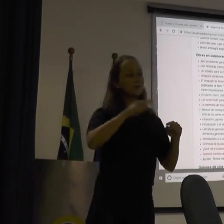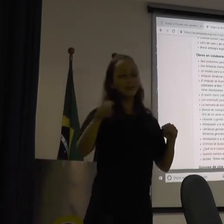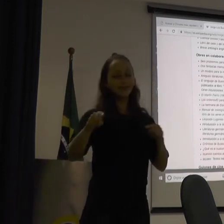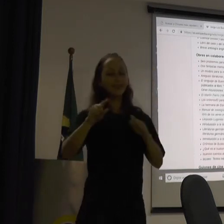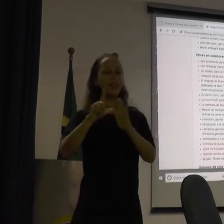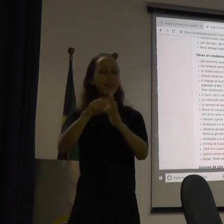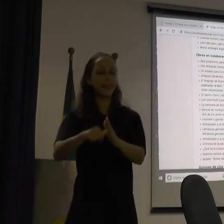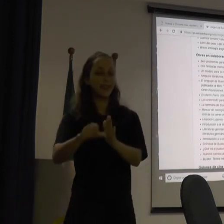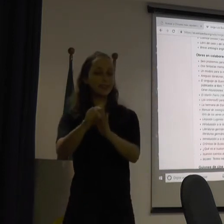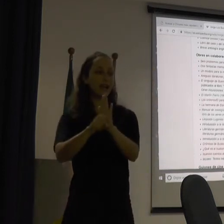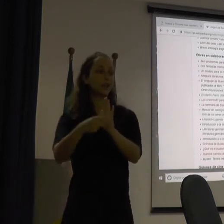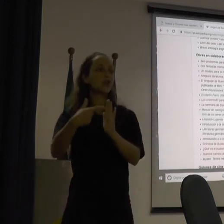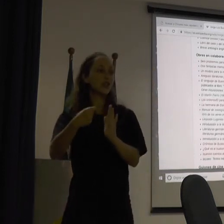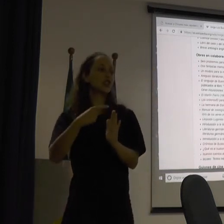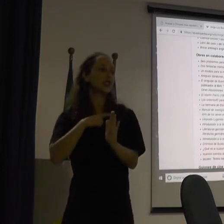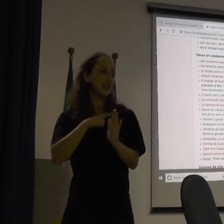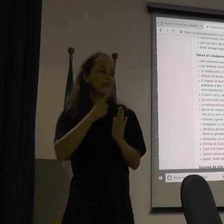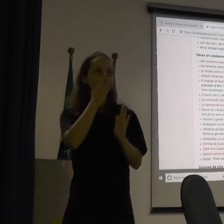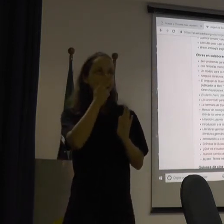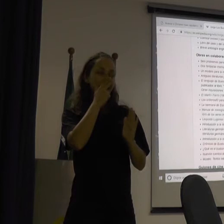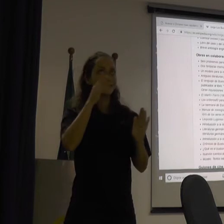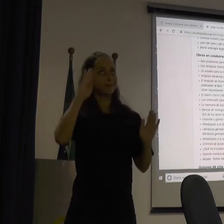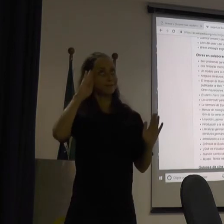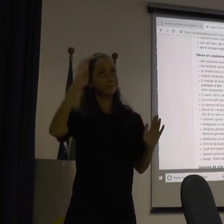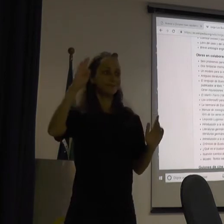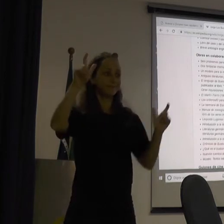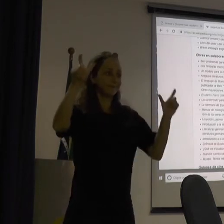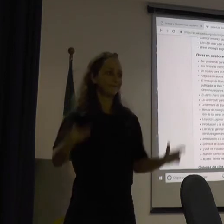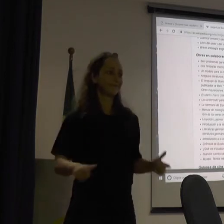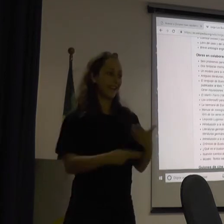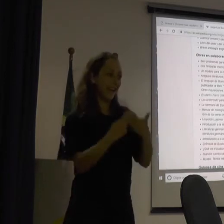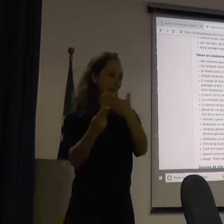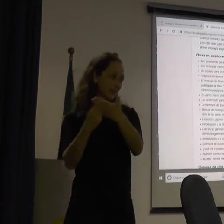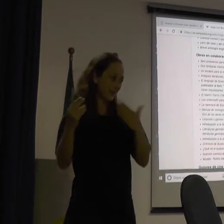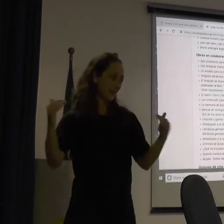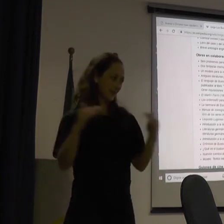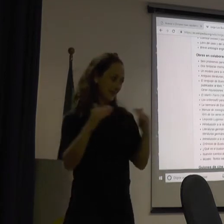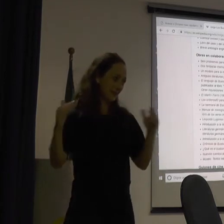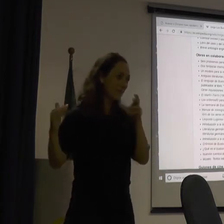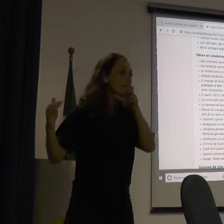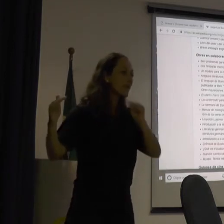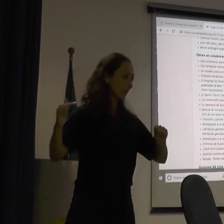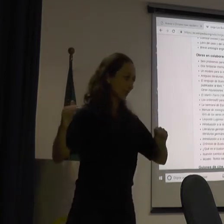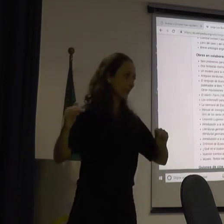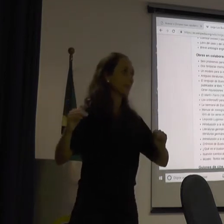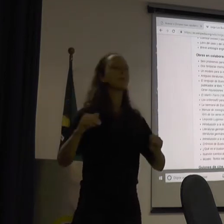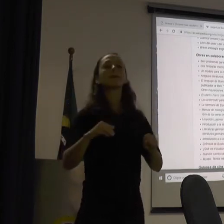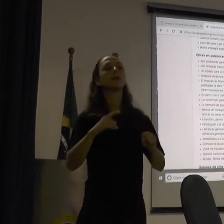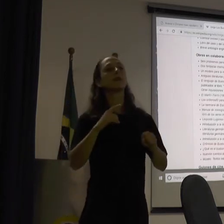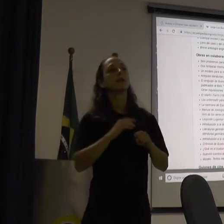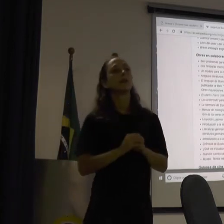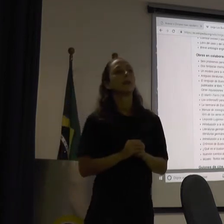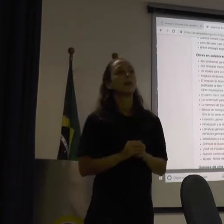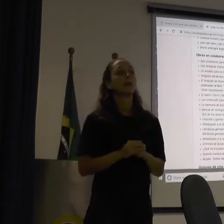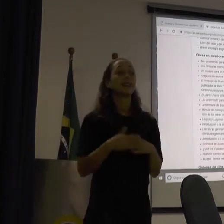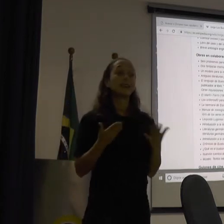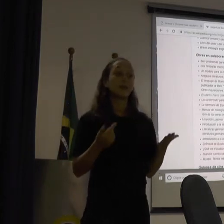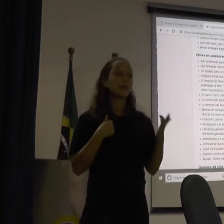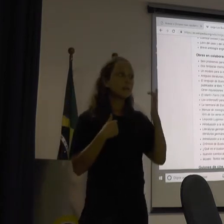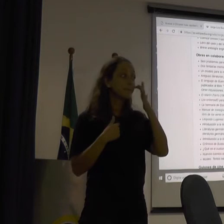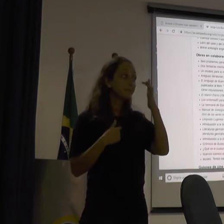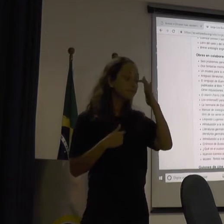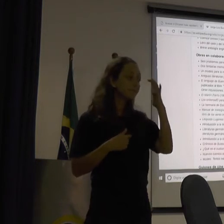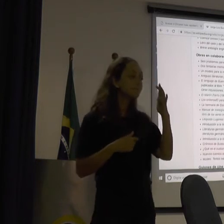correspondeu de alguma forma ao poderio econômico, político, militar. Eu acho que